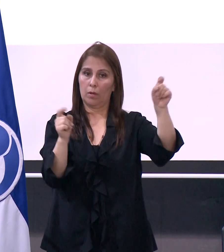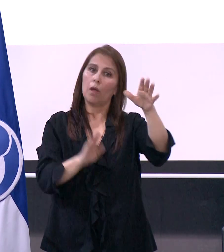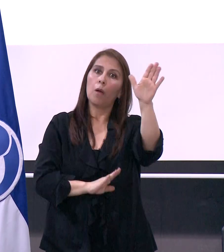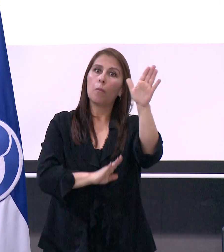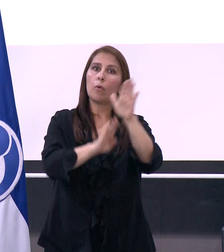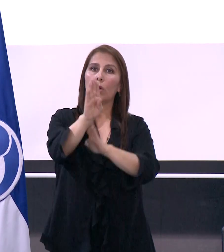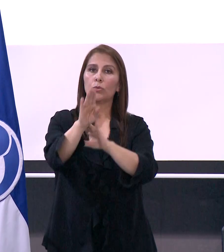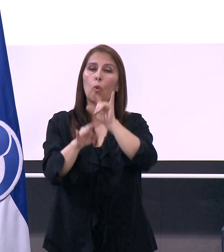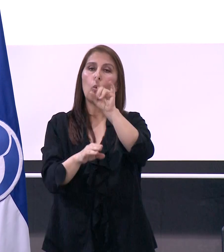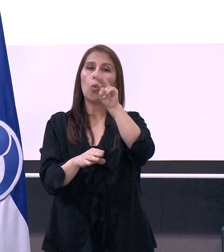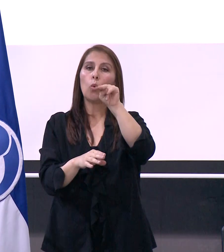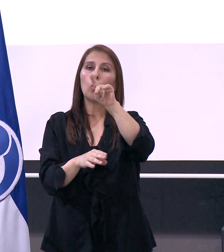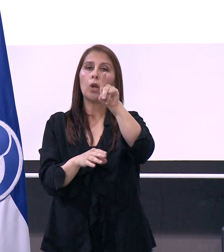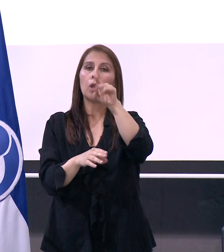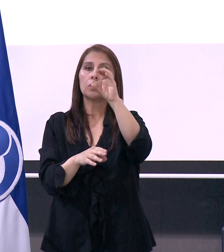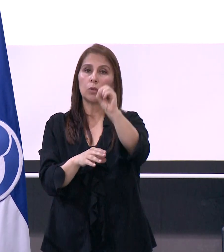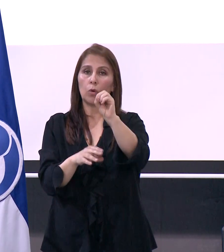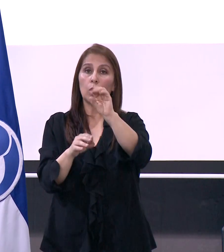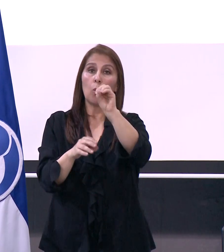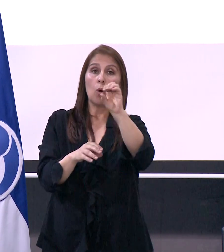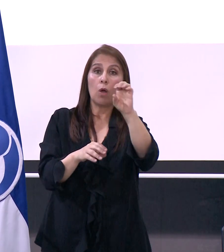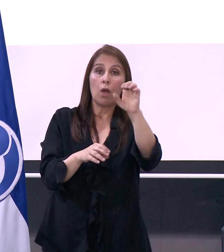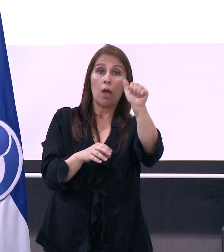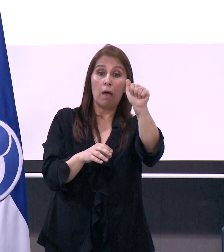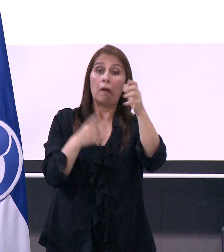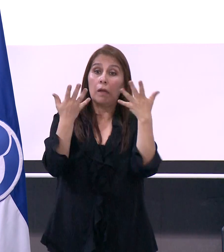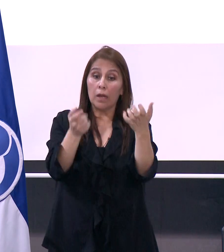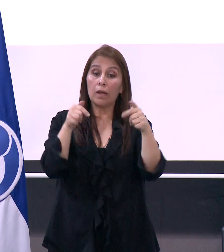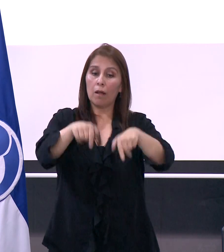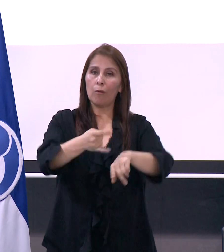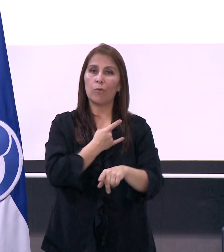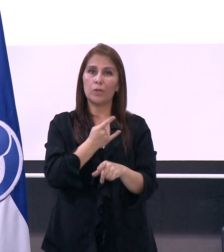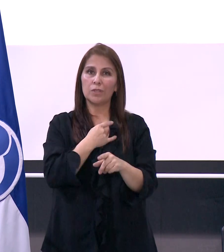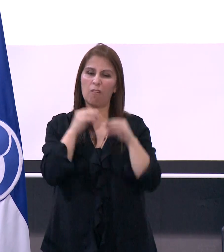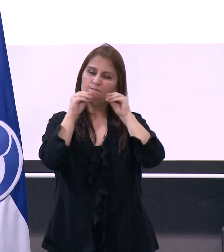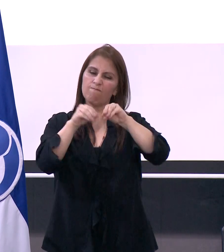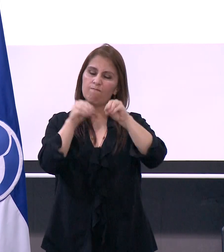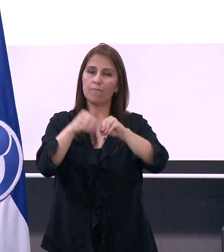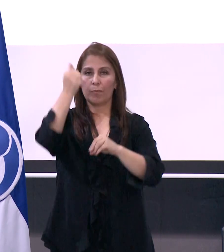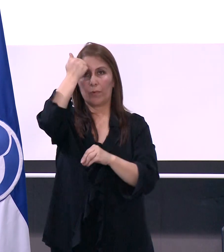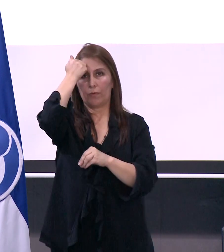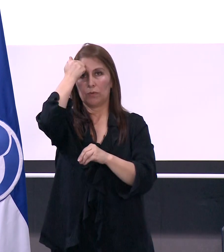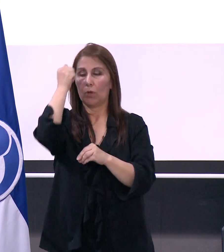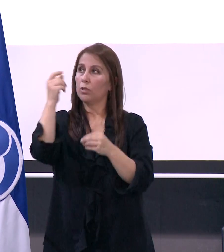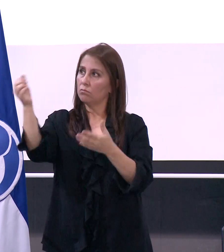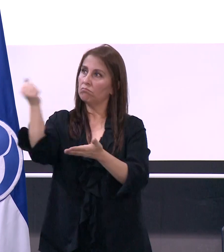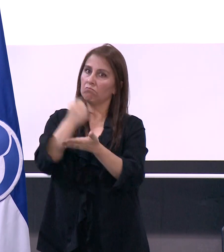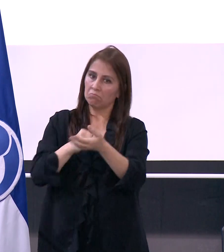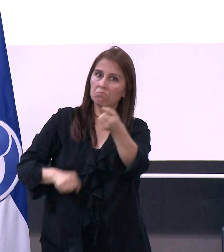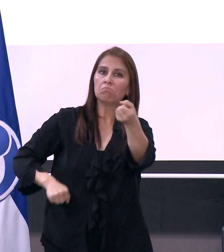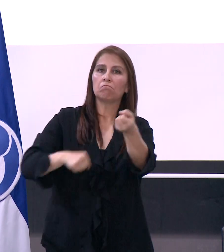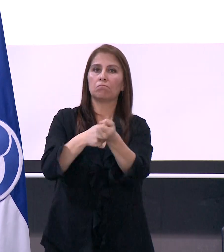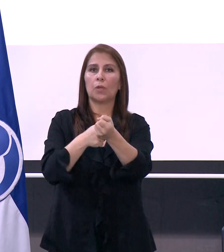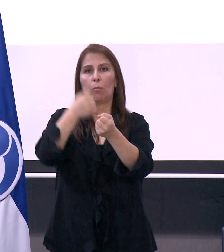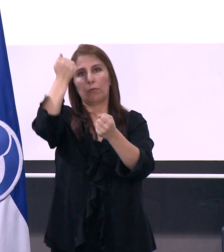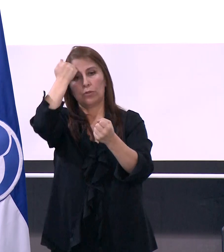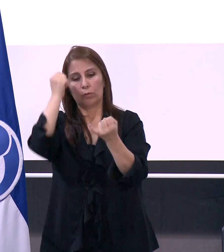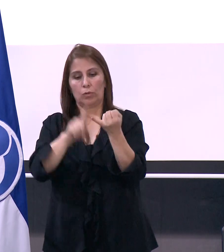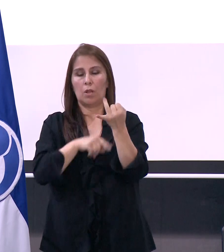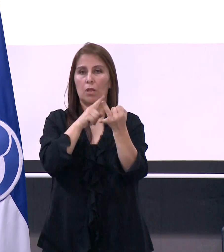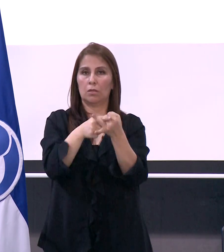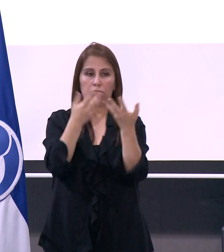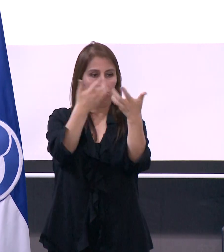quieren que la universidad sea el centro piloto de formación de profesores reforzarán la ayuda con expertos equipos y elementos didácticos